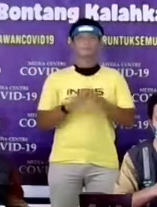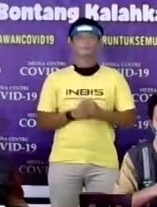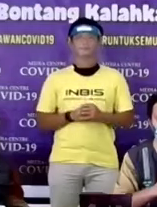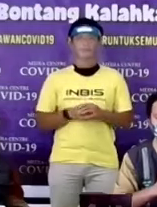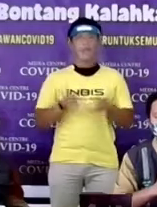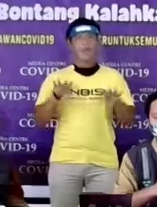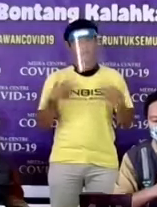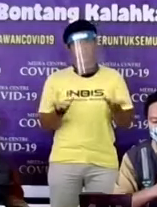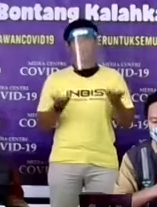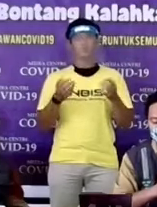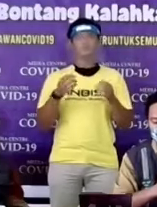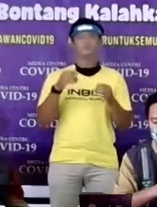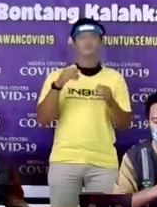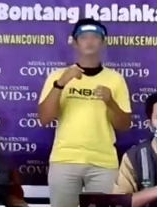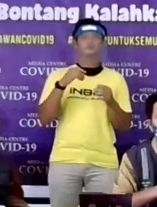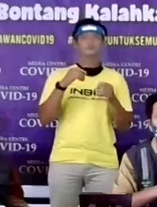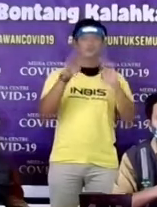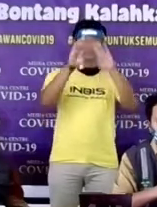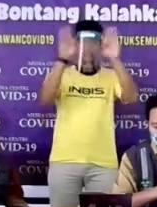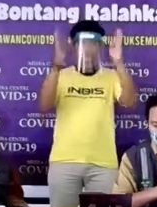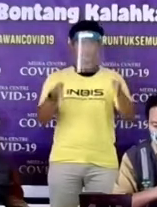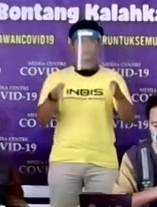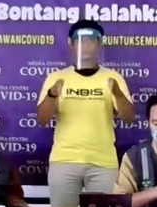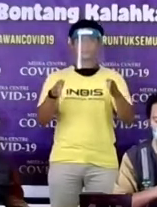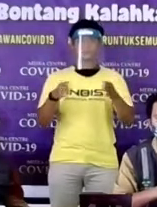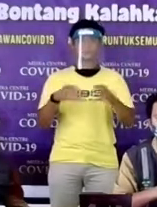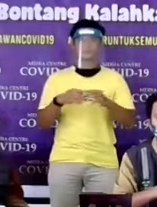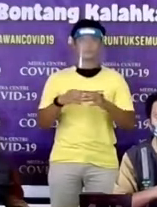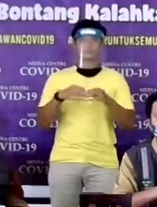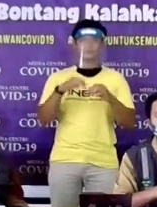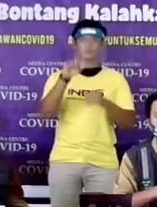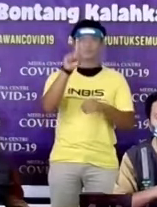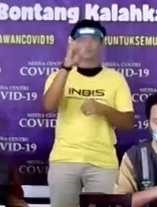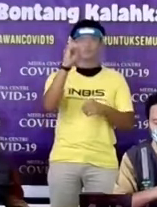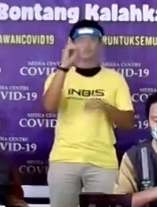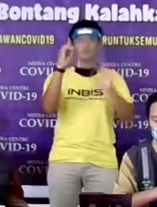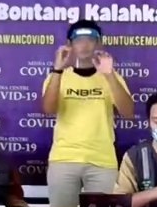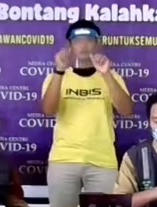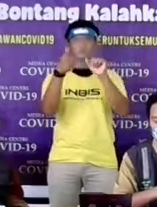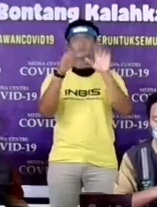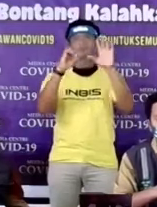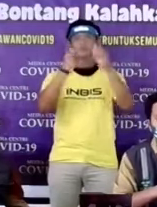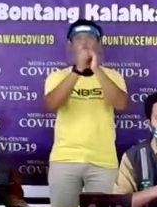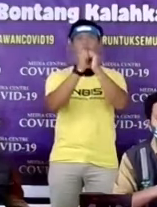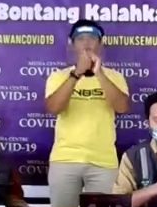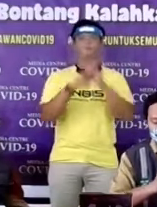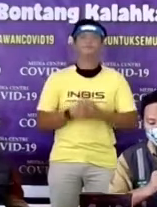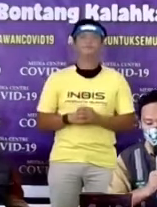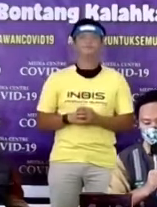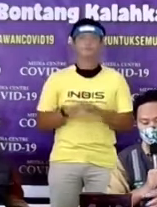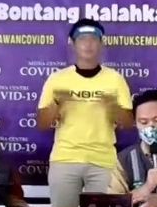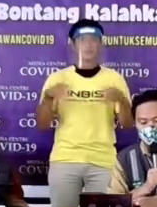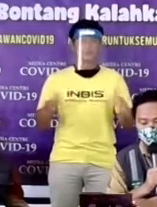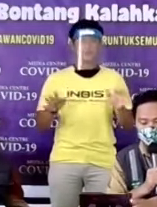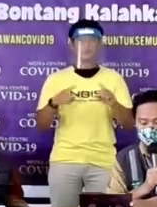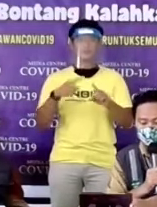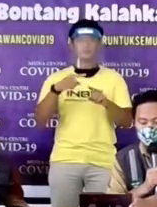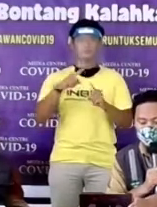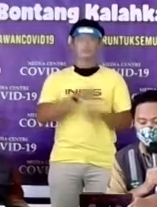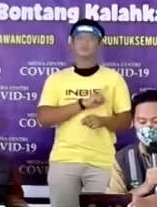maaf fasilitas perusahaan itu ada 106 kasus yang selesai isolasi jumlahnya ada 91